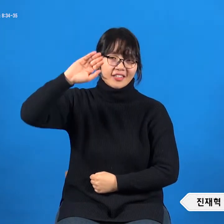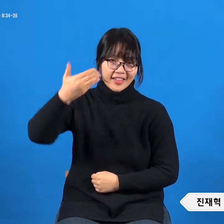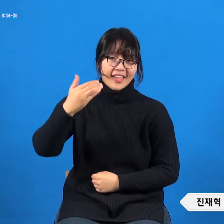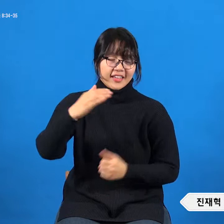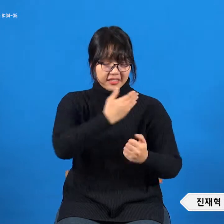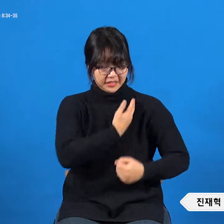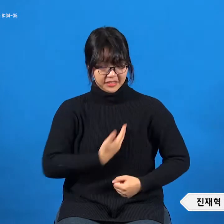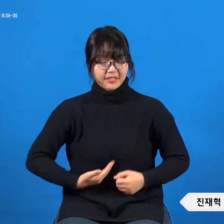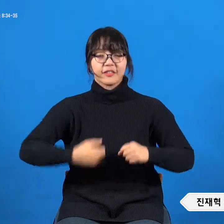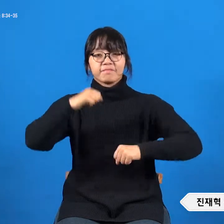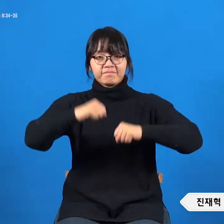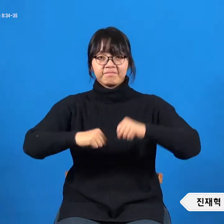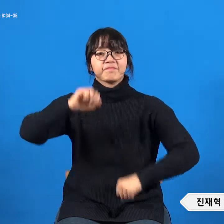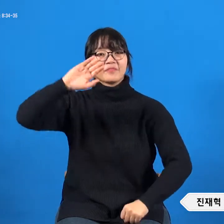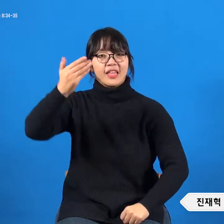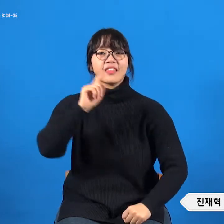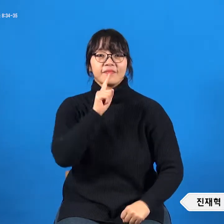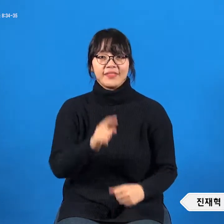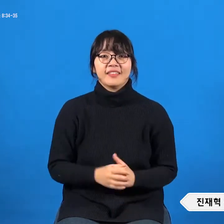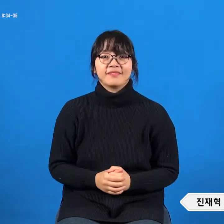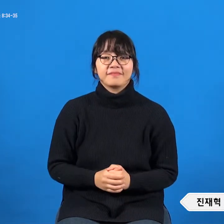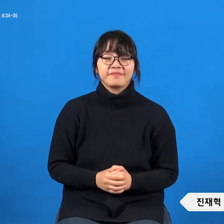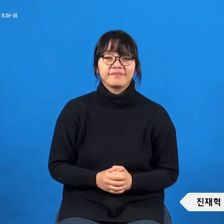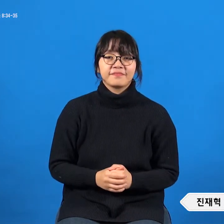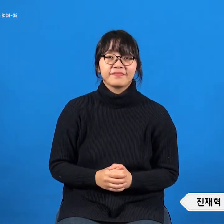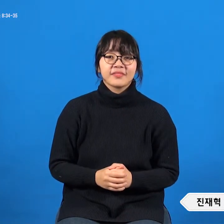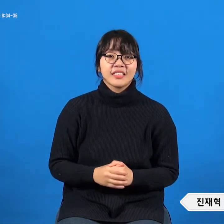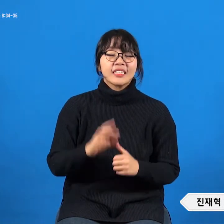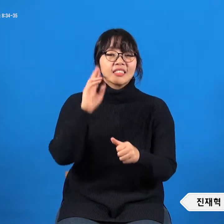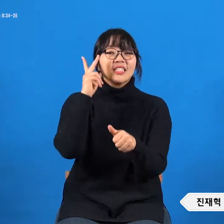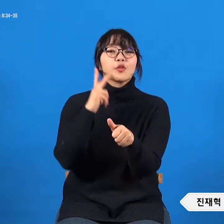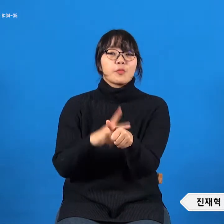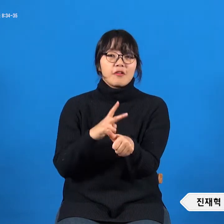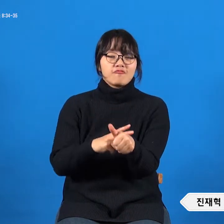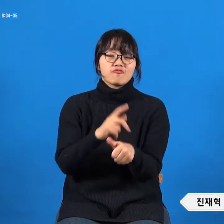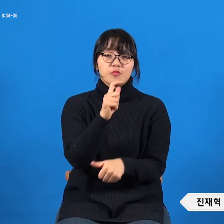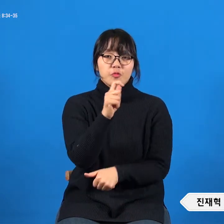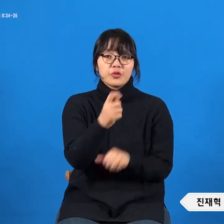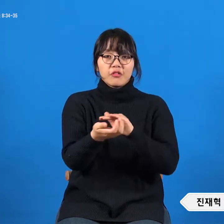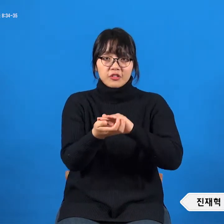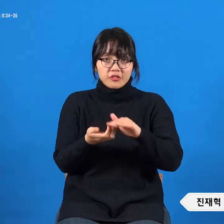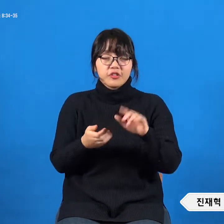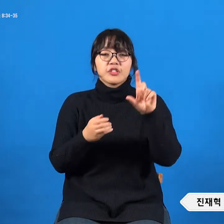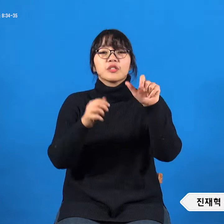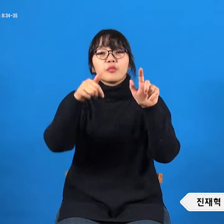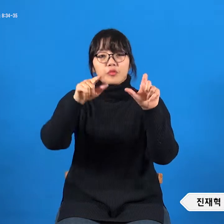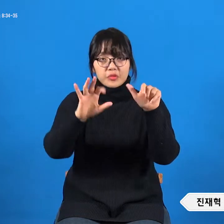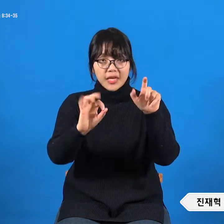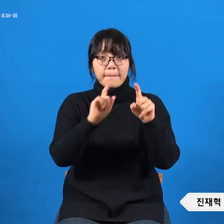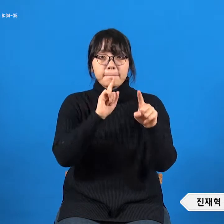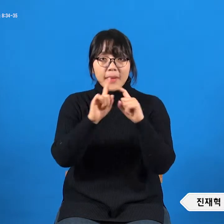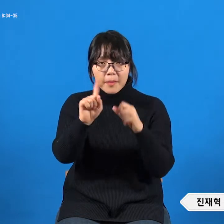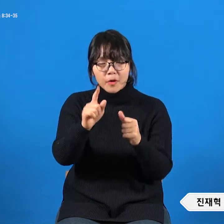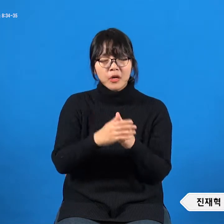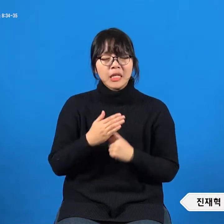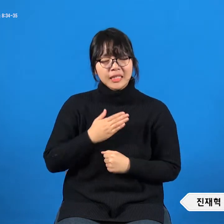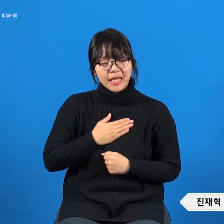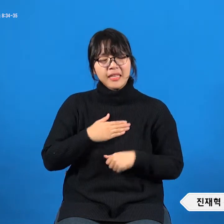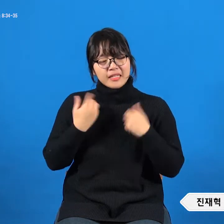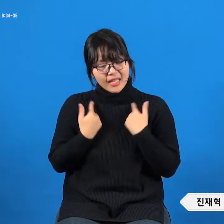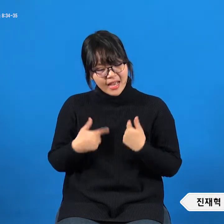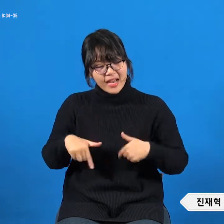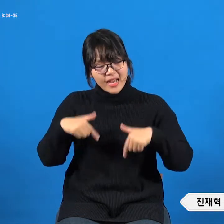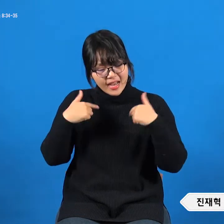모습을 말씀하고 있습니다. 그래서 사도 바울은 고린도전서 15장 말씀합니다. 나는